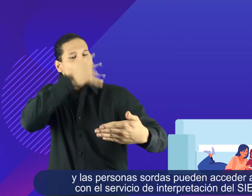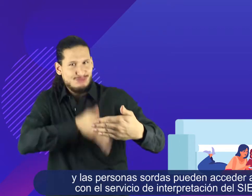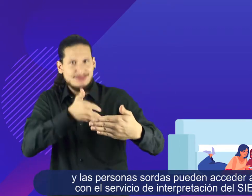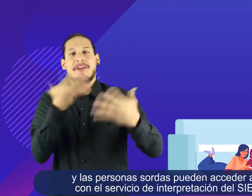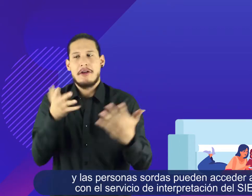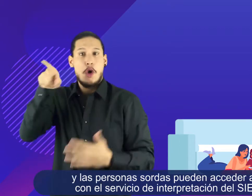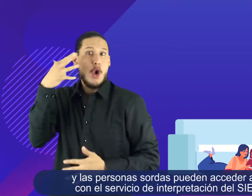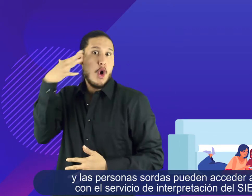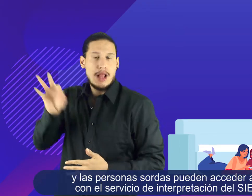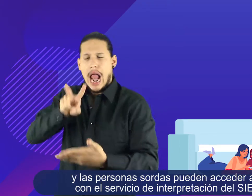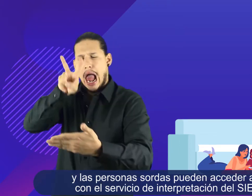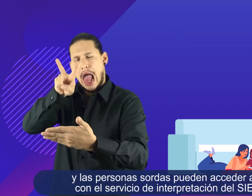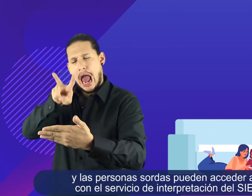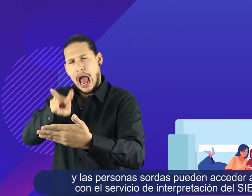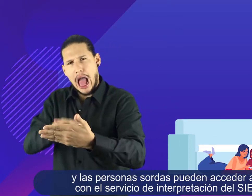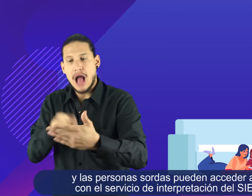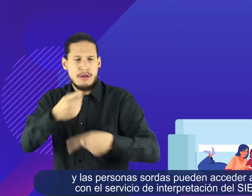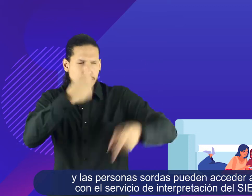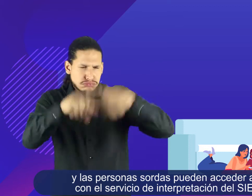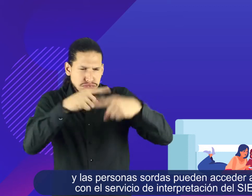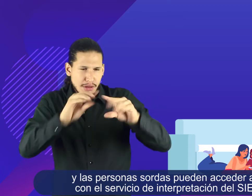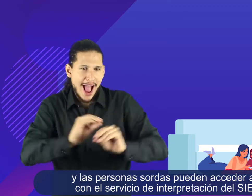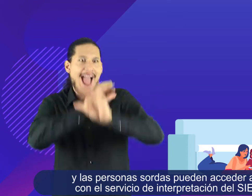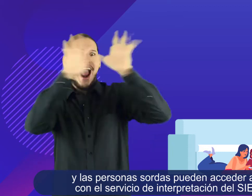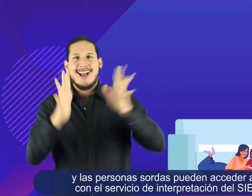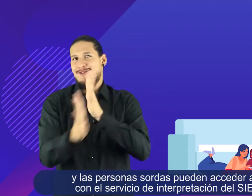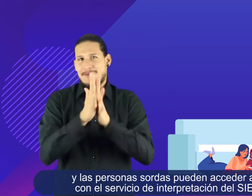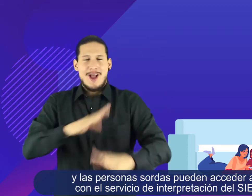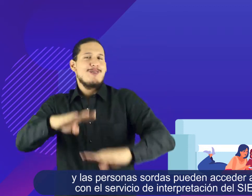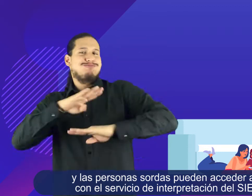las personas sordas pueden acceder a él con el servicio de interpretación del CIEL.